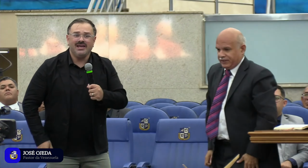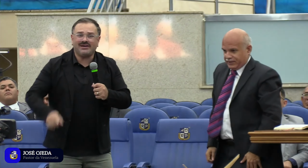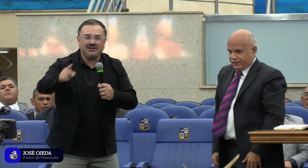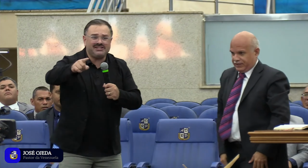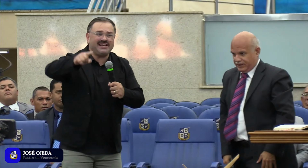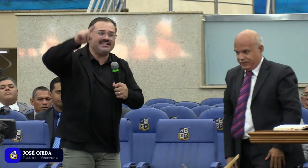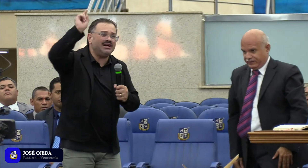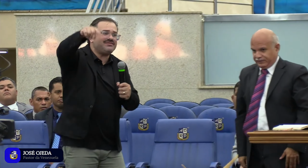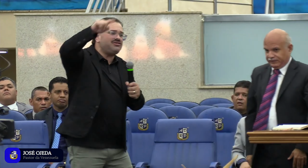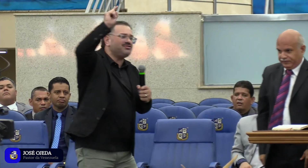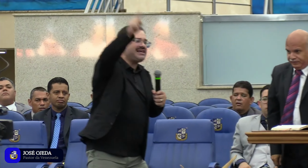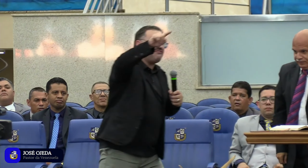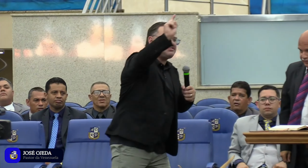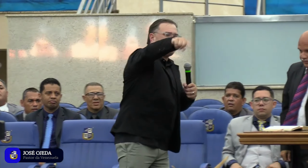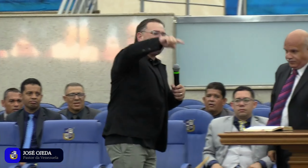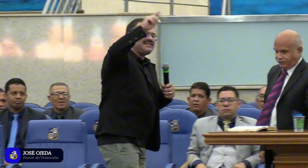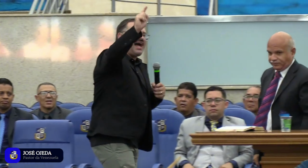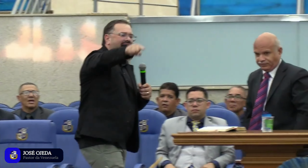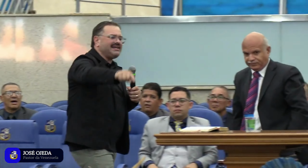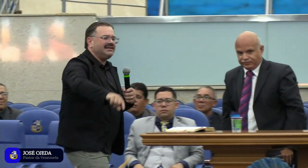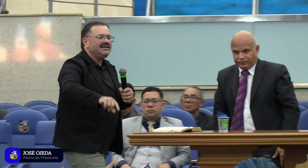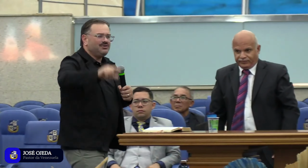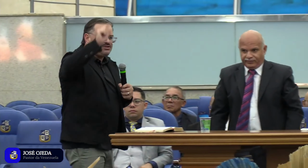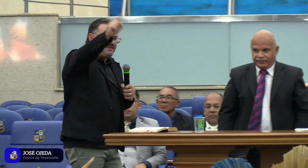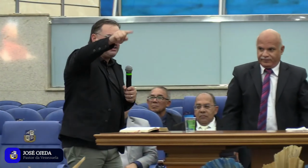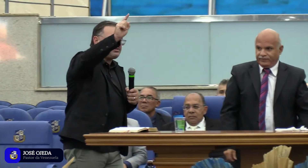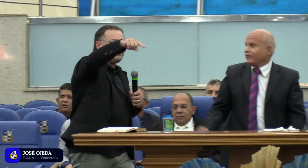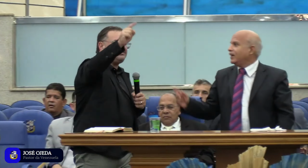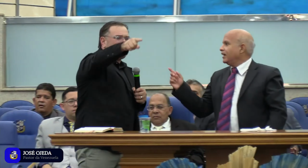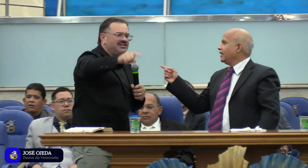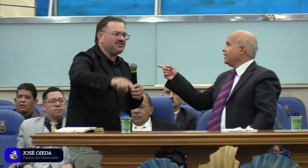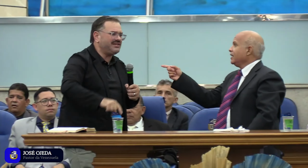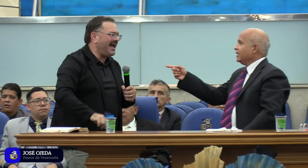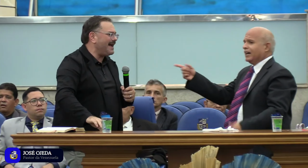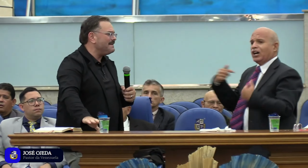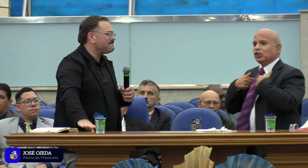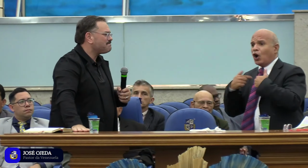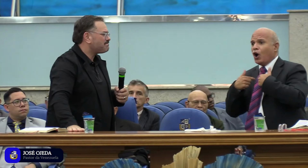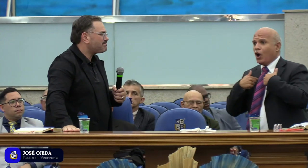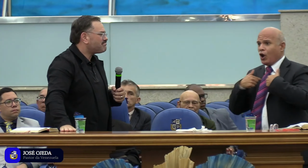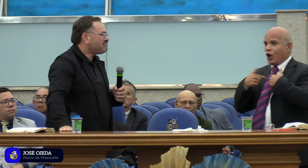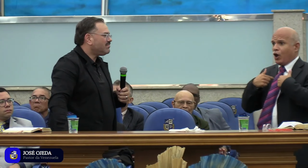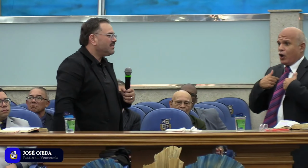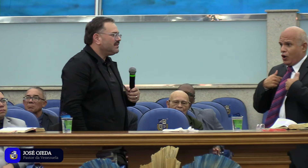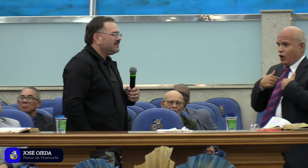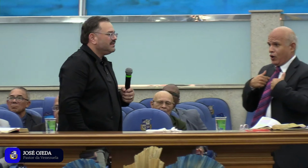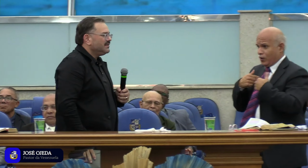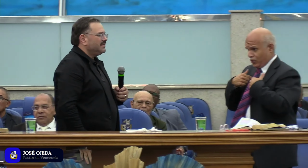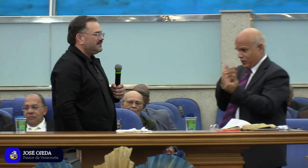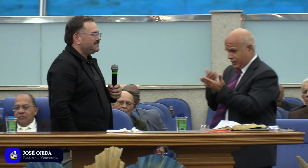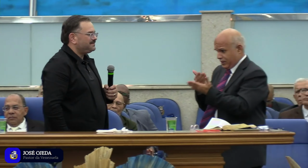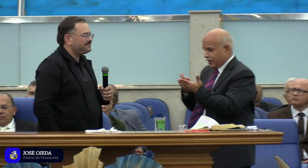enfermeiro. Eu quero te dizer que Deus vai usar você nessa área. O Espírito Santo vai te ajudar.